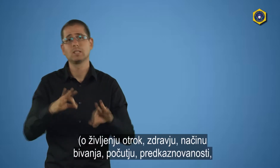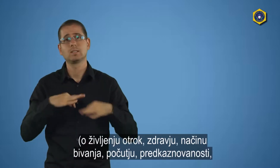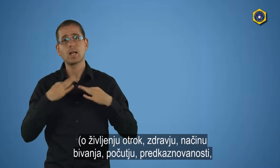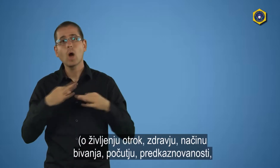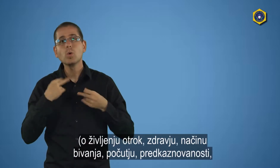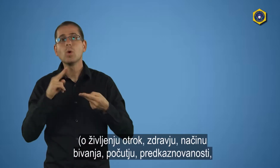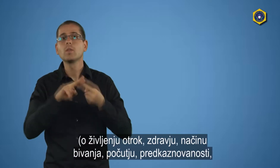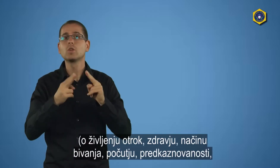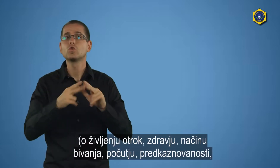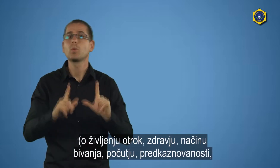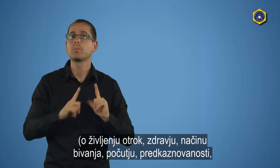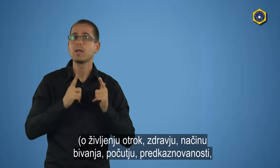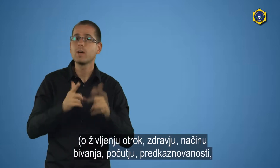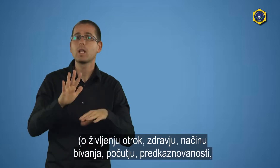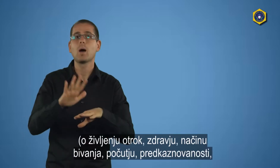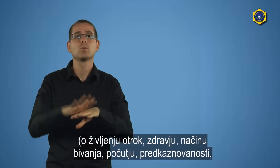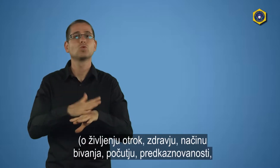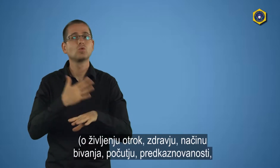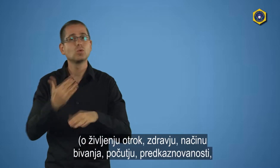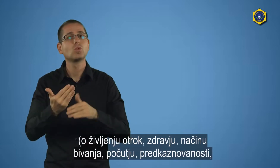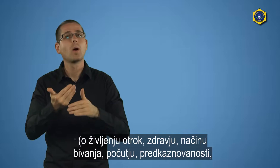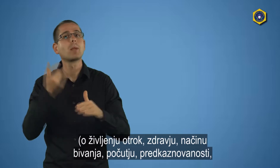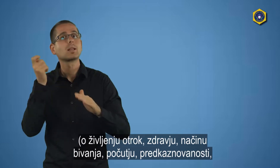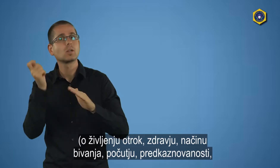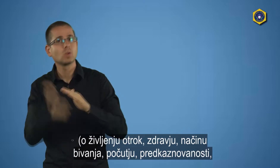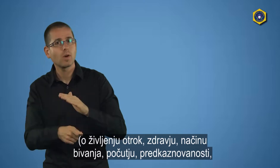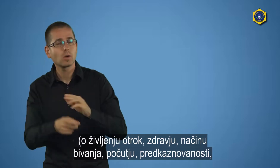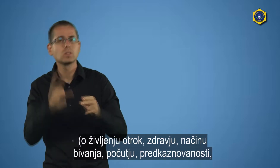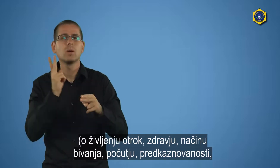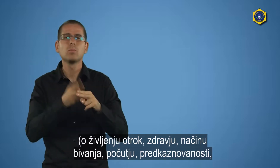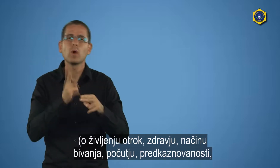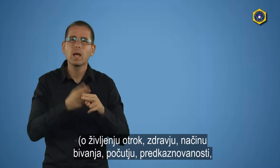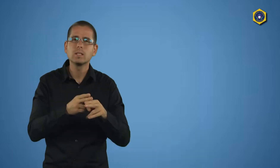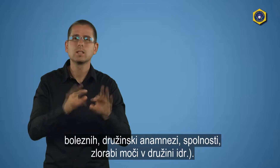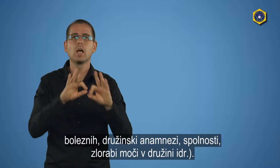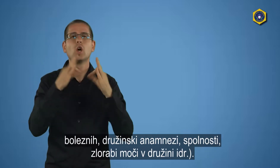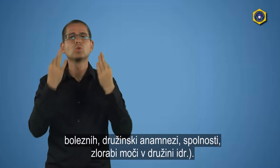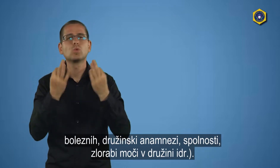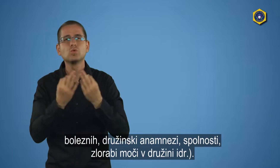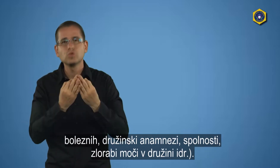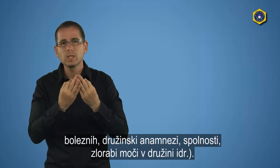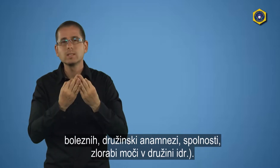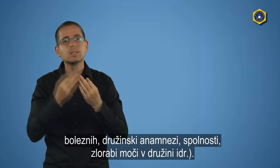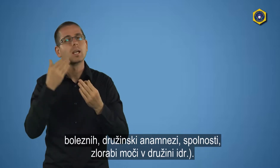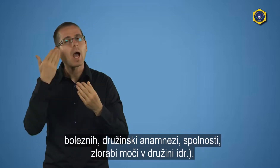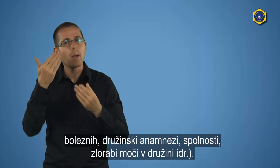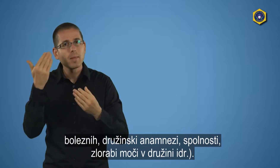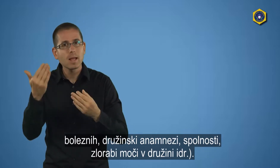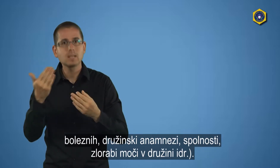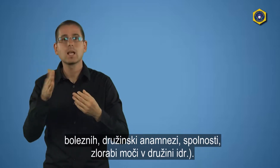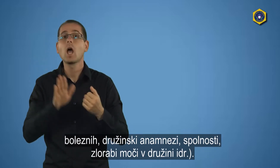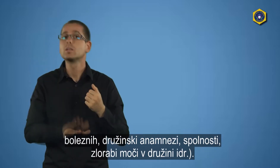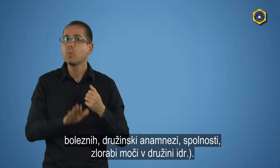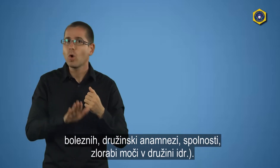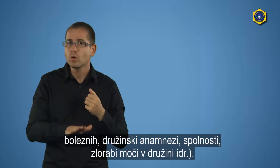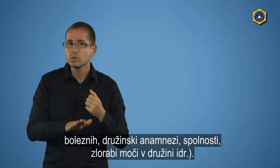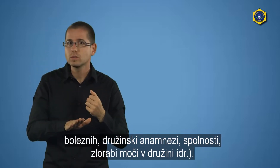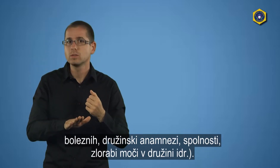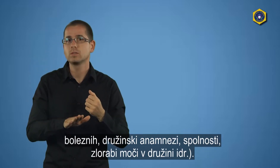otrok, zdravju, načinu bivanja, počutju, predkaznovanosti, boleznih, družinski